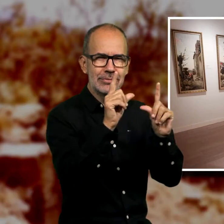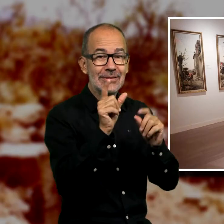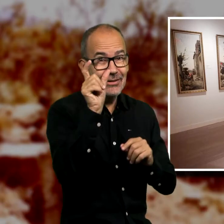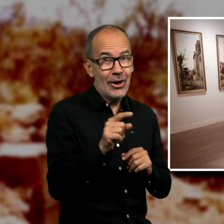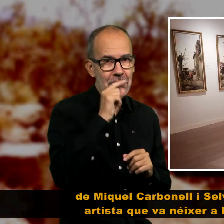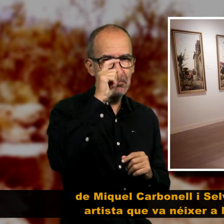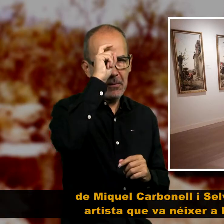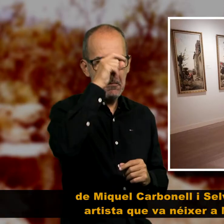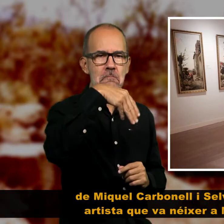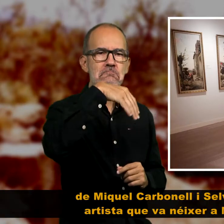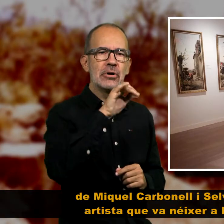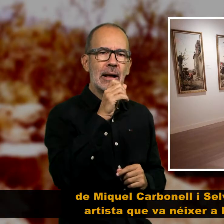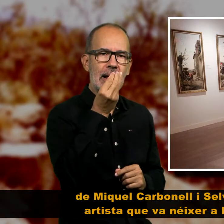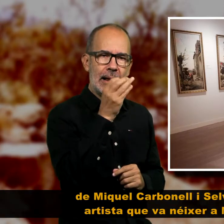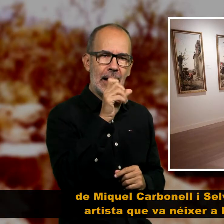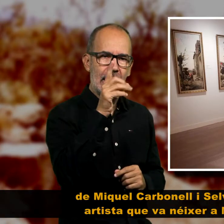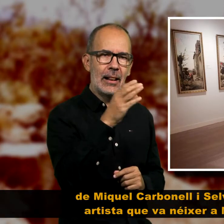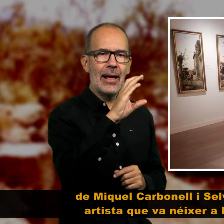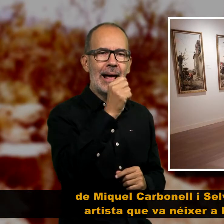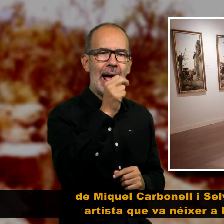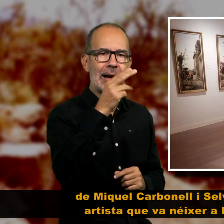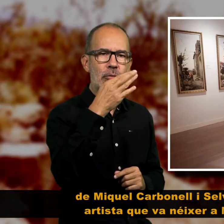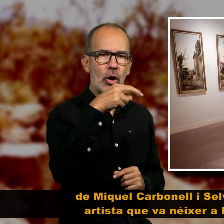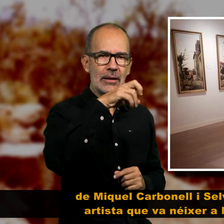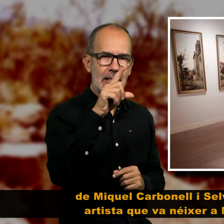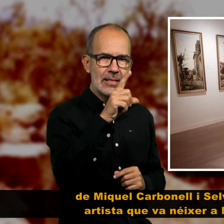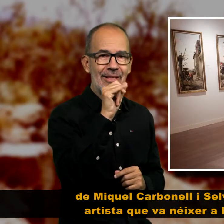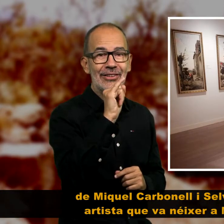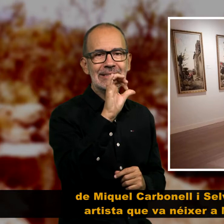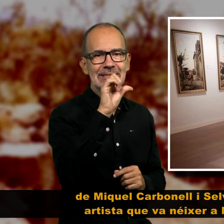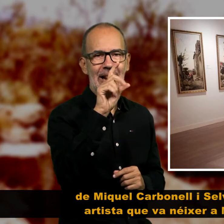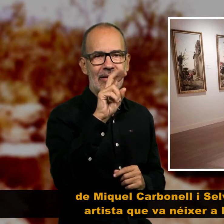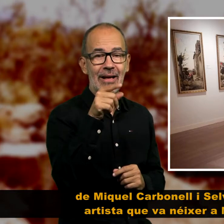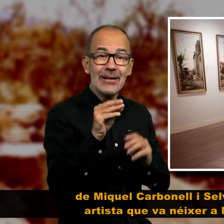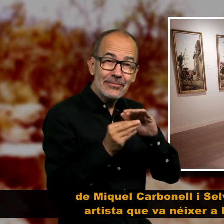1854-1896, artista que va néixer a Molins de Rei.